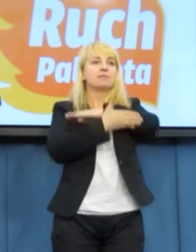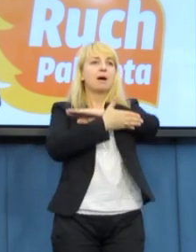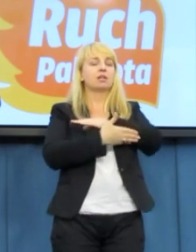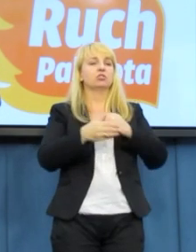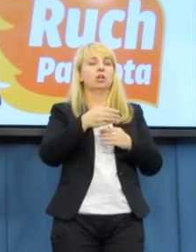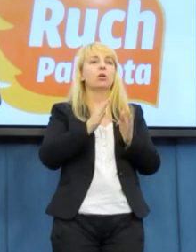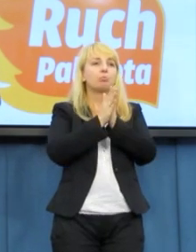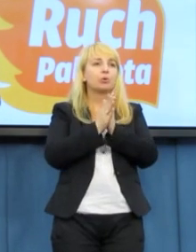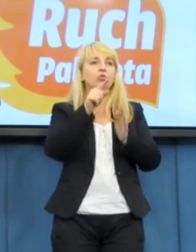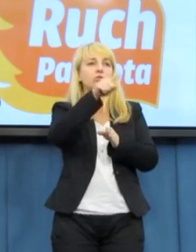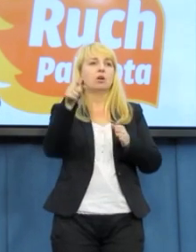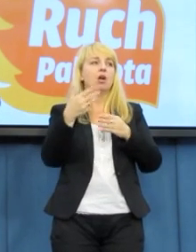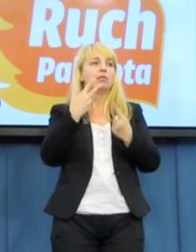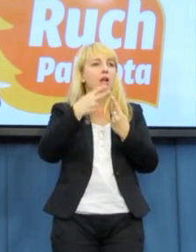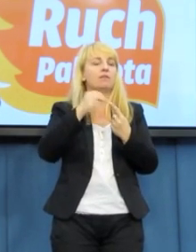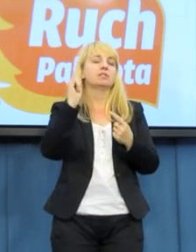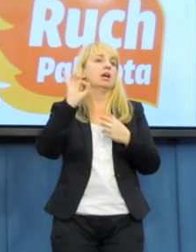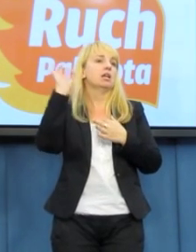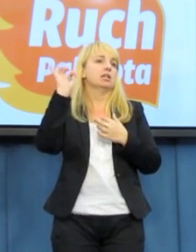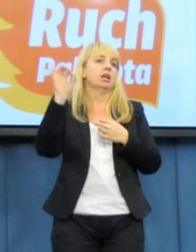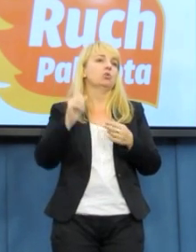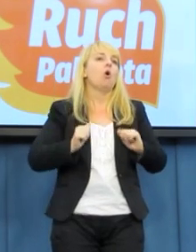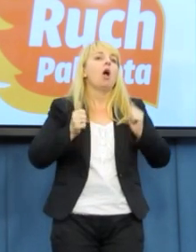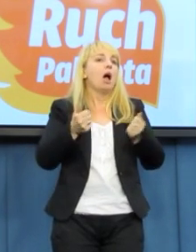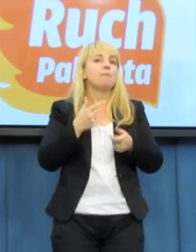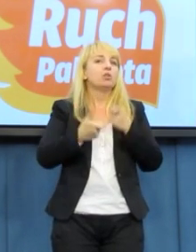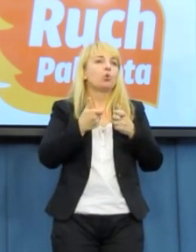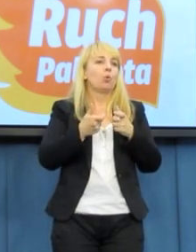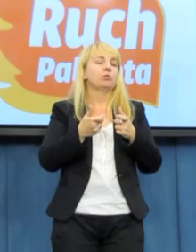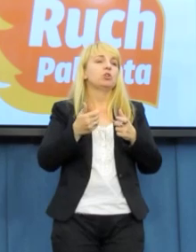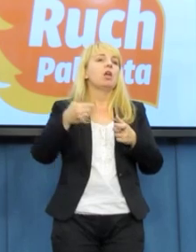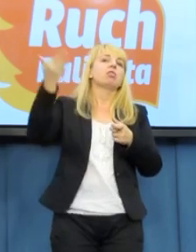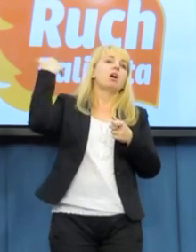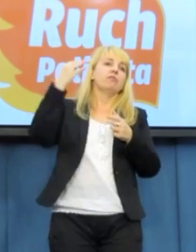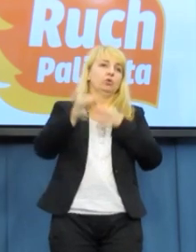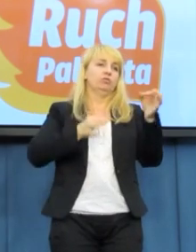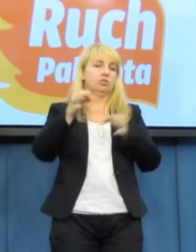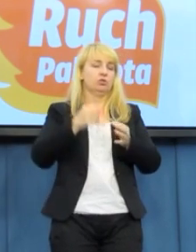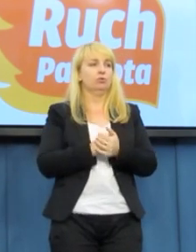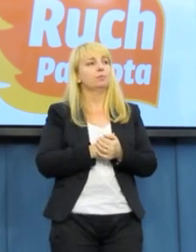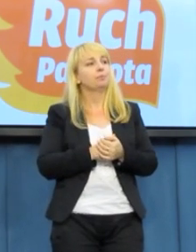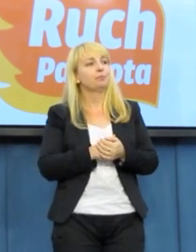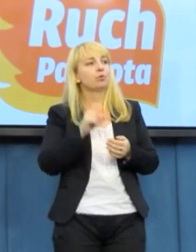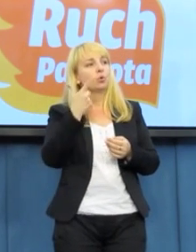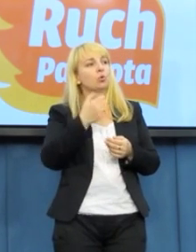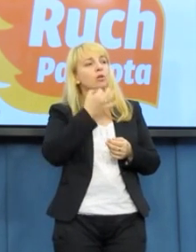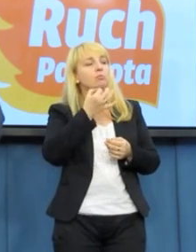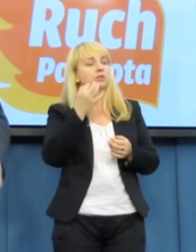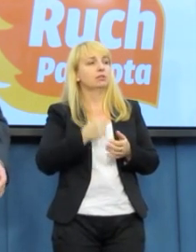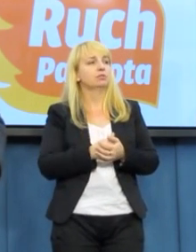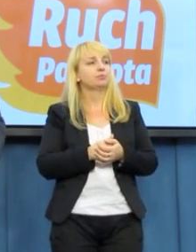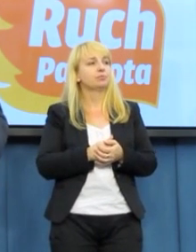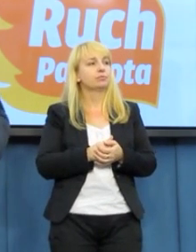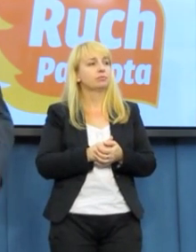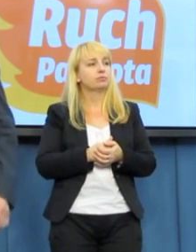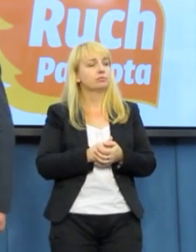przesunęli do czasów inkwizycji. Właśnie. Panowie, też jedna kwestia, jeżeli mogę, no, chciałem poprosić panów,